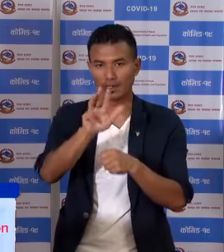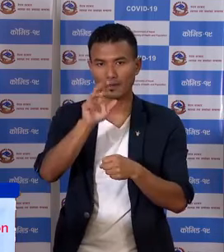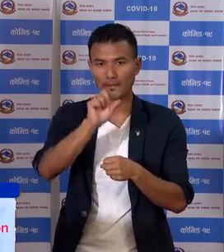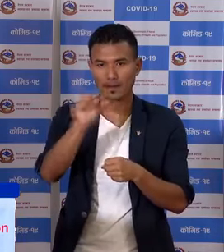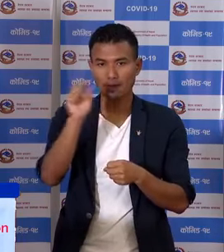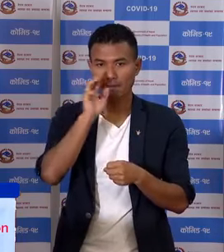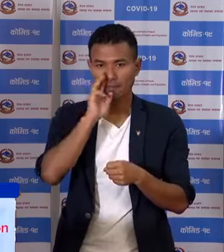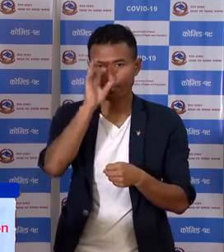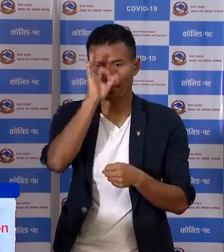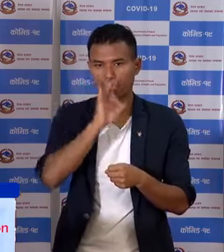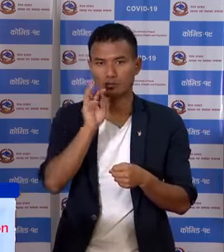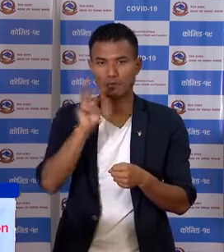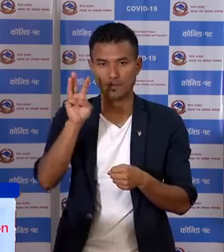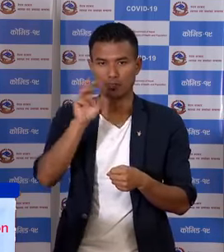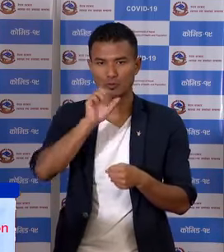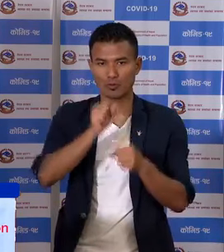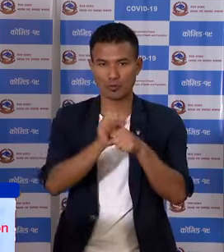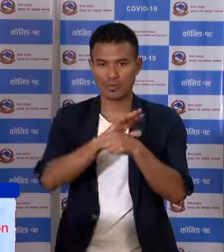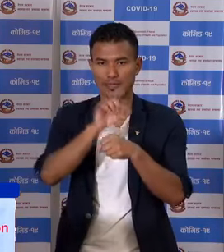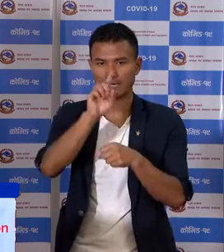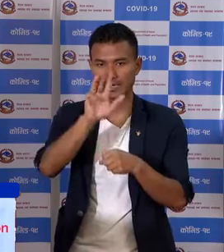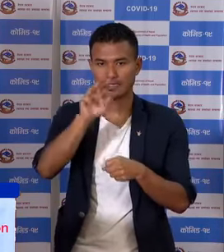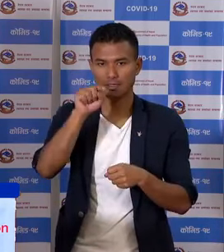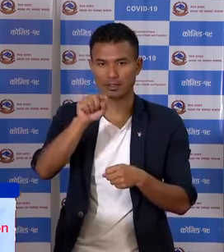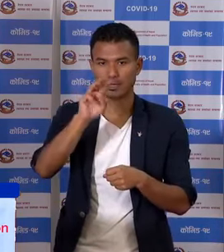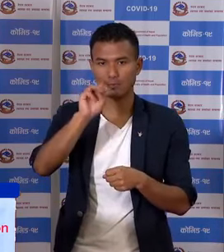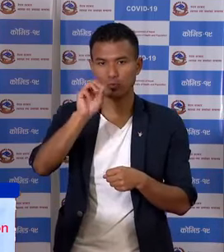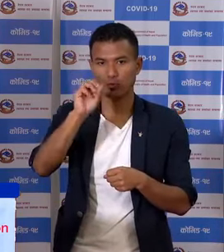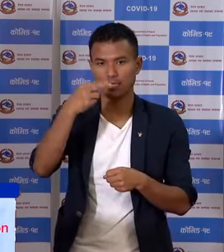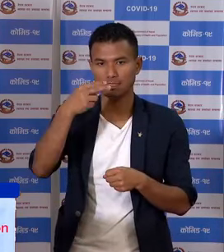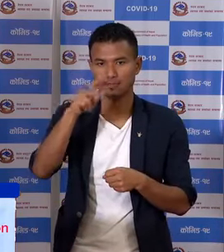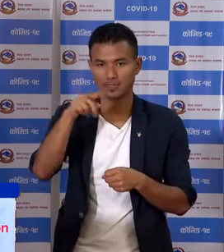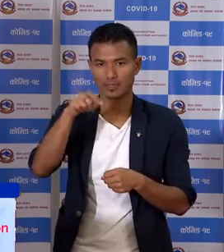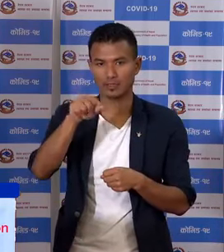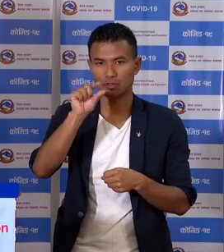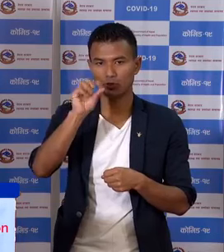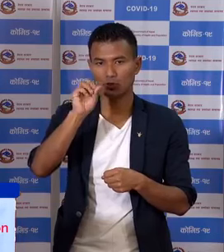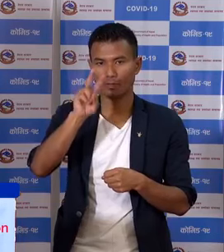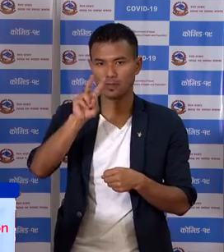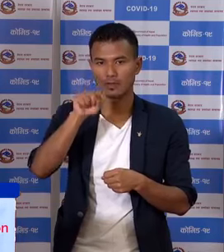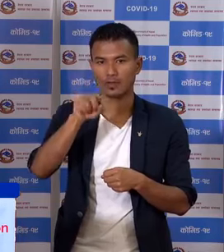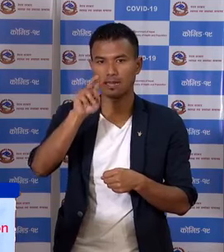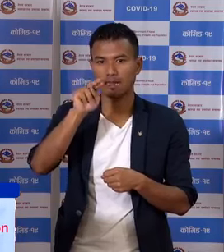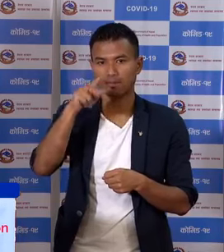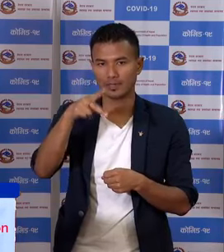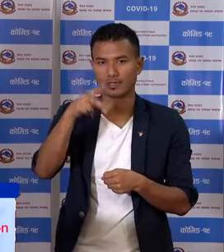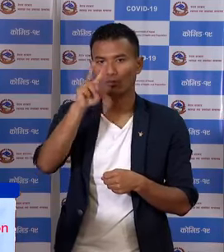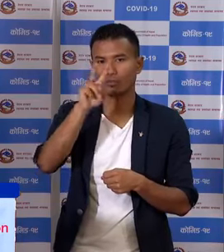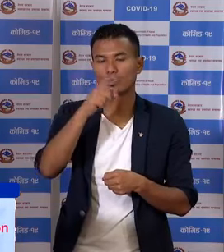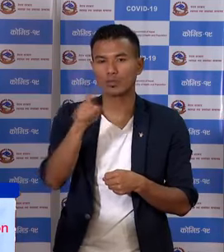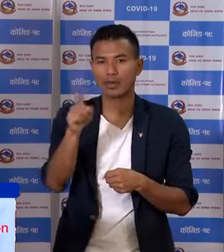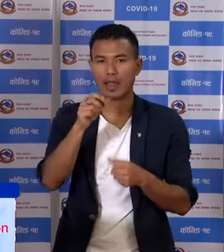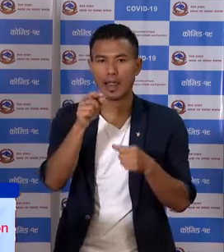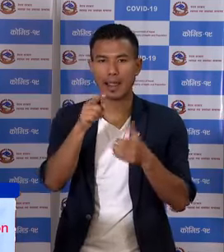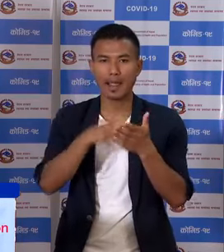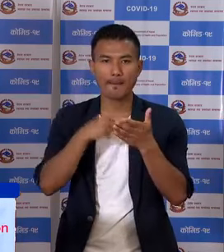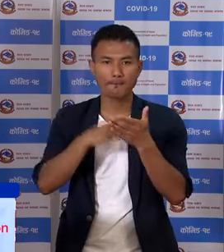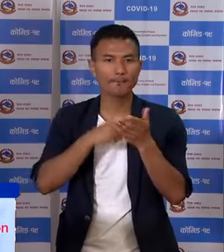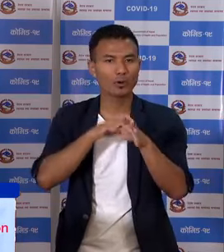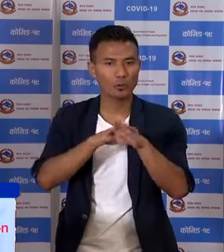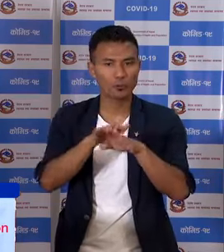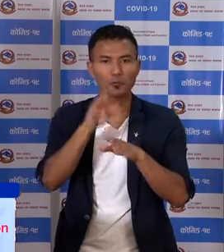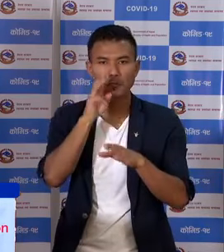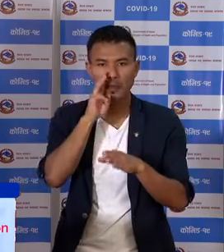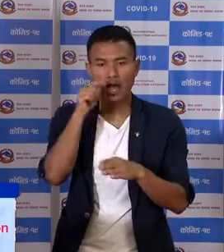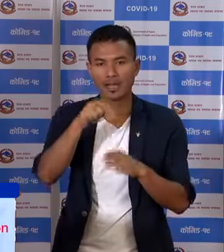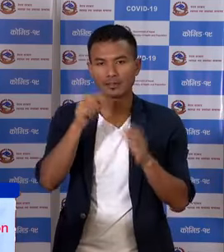बारे मां विशेश वेब पेच छा। covid19.mosp.gov.np यो दुए ओटा एप्लिकेशन अरू मां